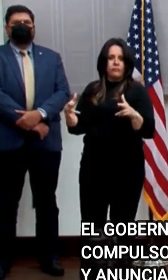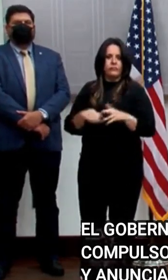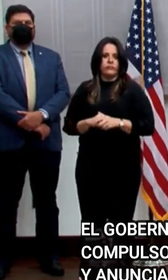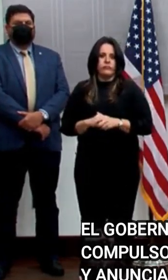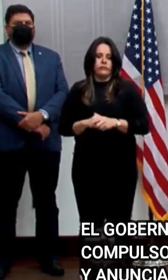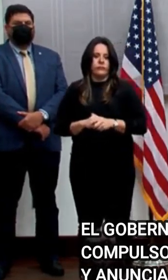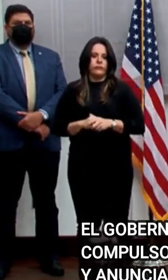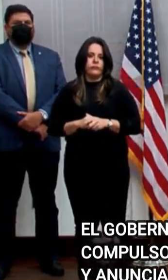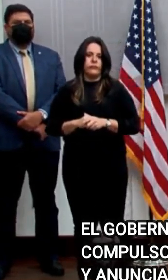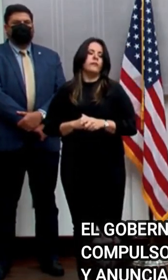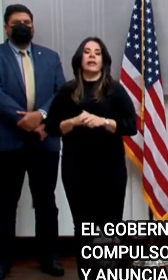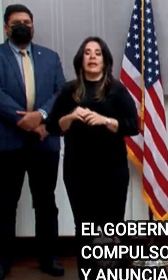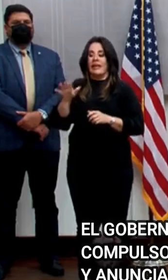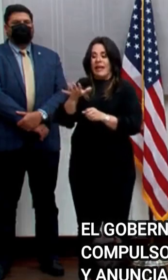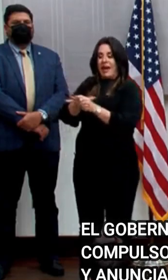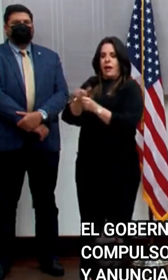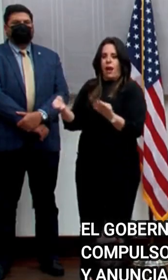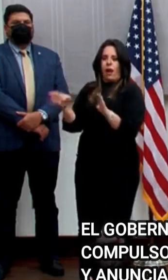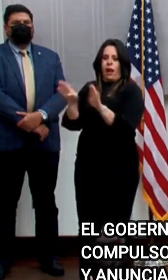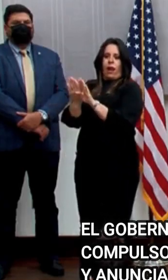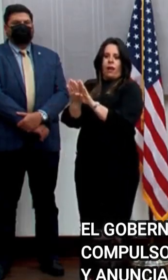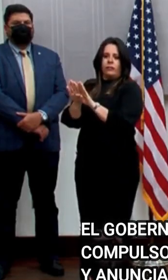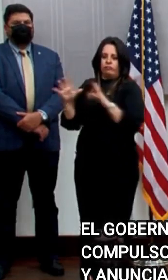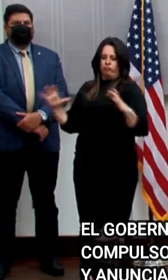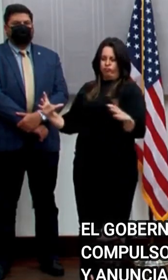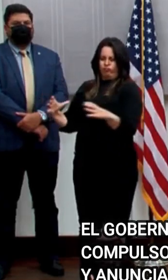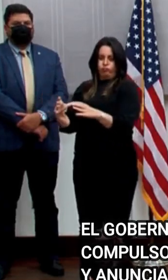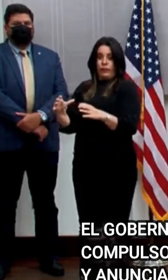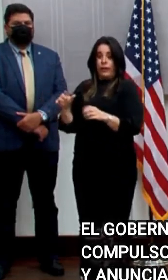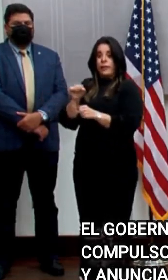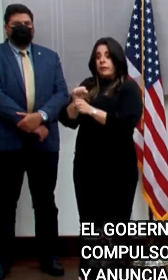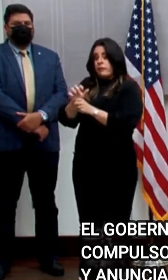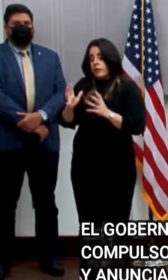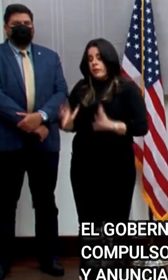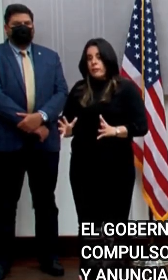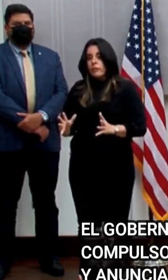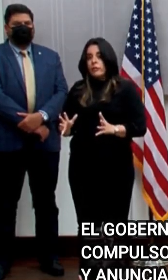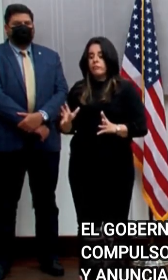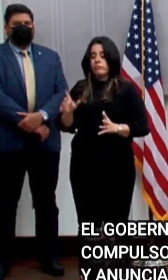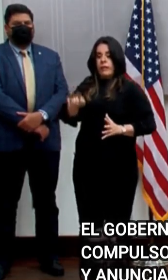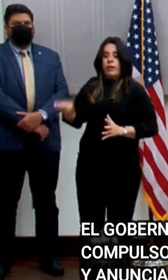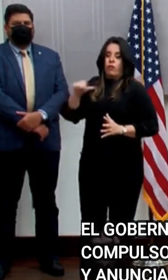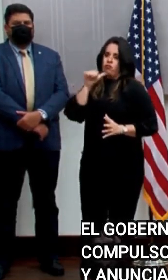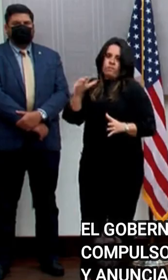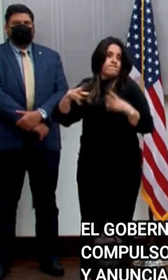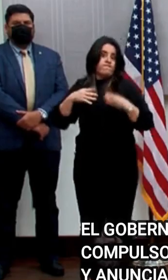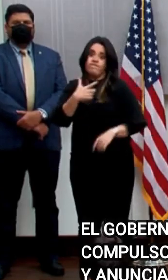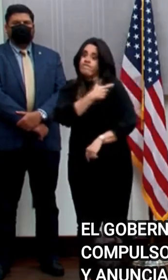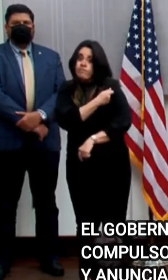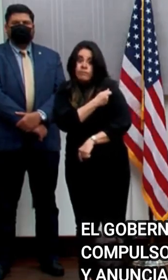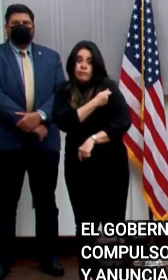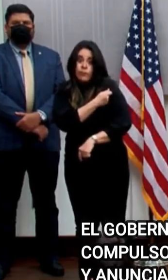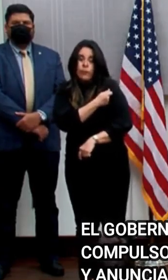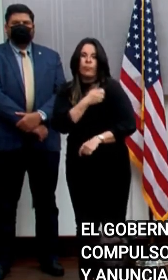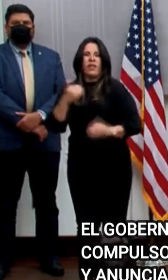gobernador por su parte la implementación del sistema digital bakondi que será libre de costo para la ciudadanía